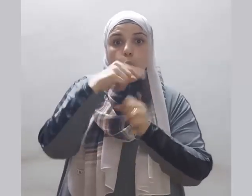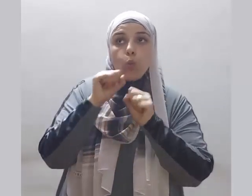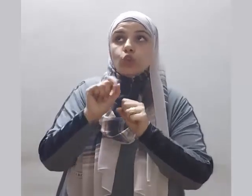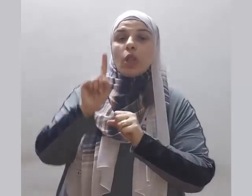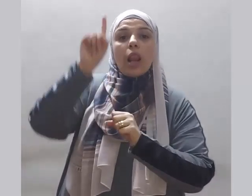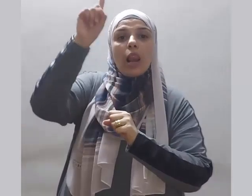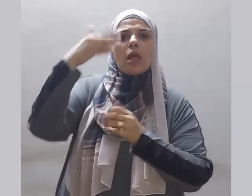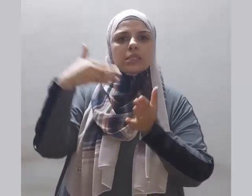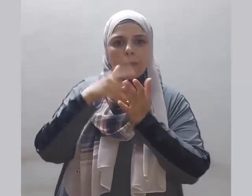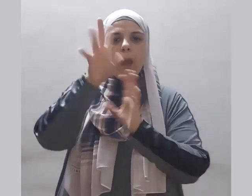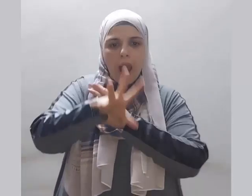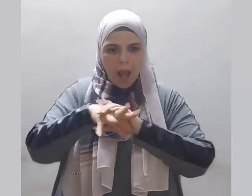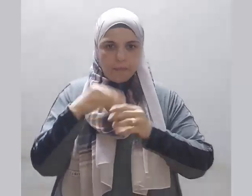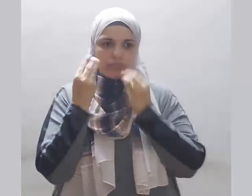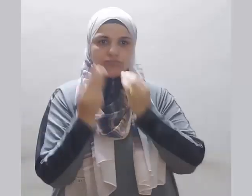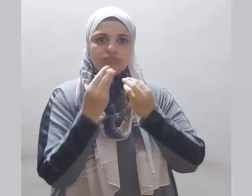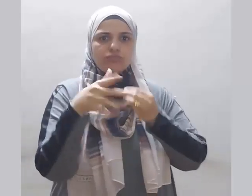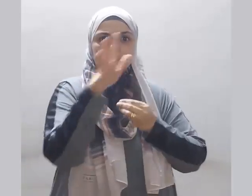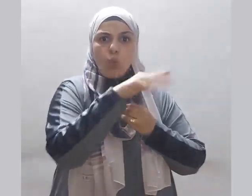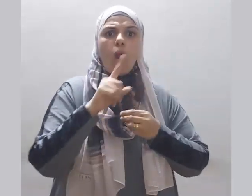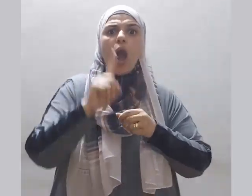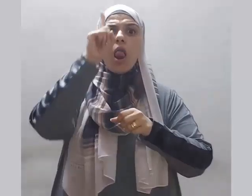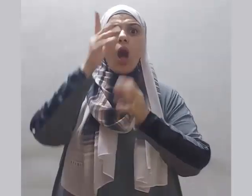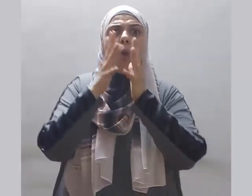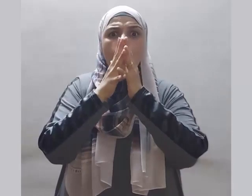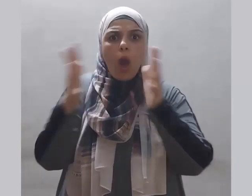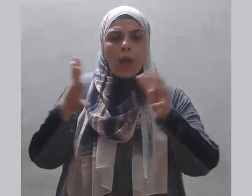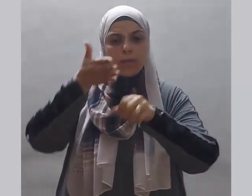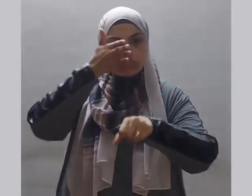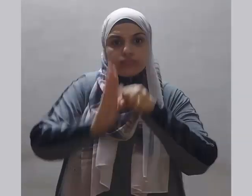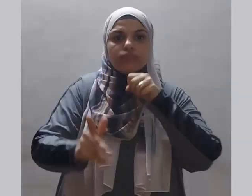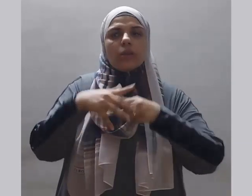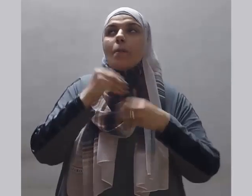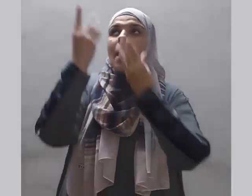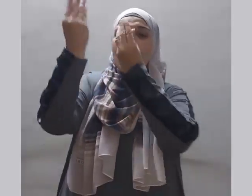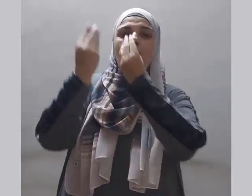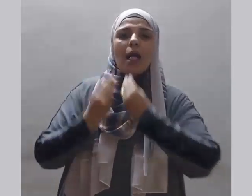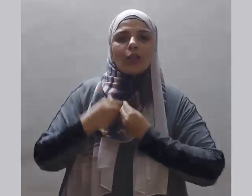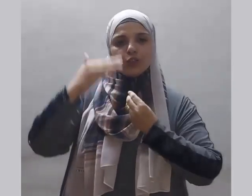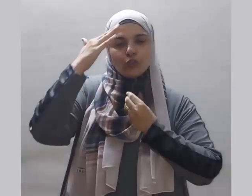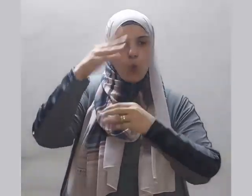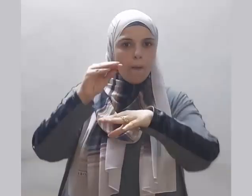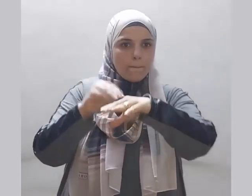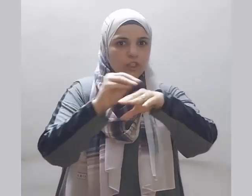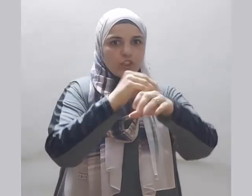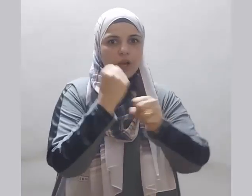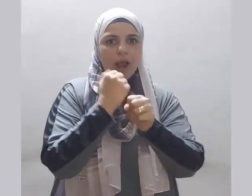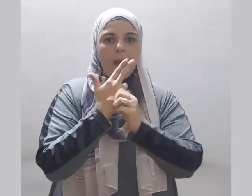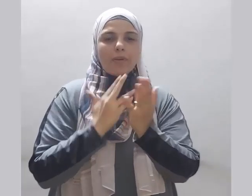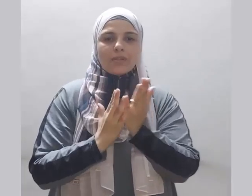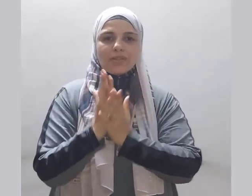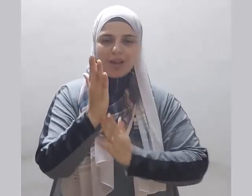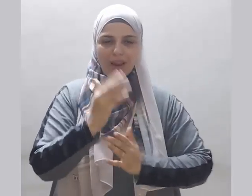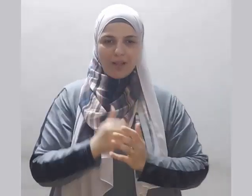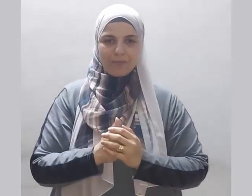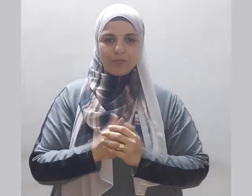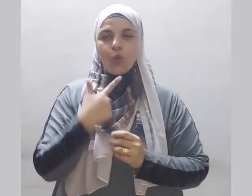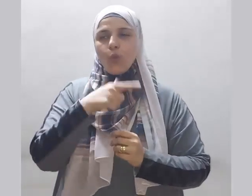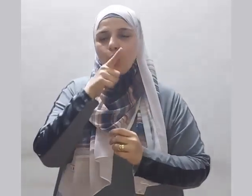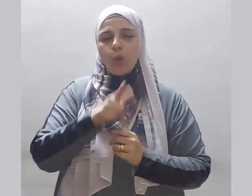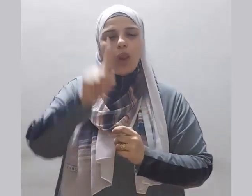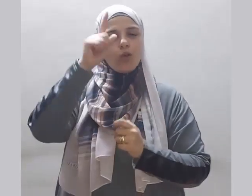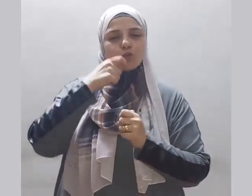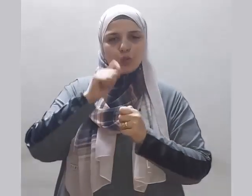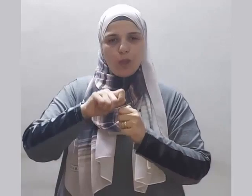كذلك سخرها لكم لتكبروا الله على ما هداكم وبشر المحسنين ويقول